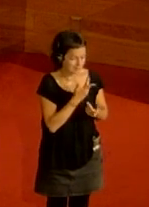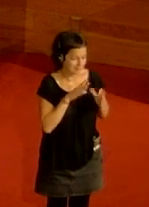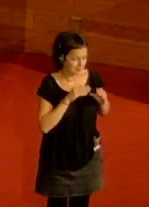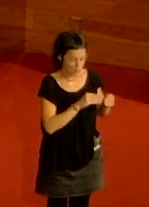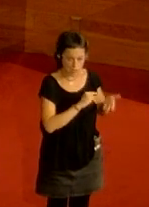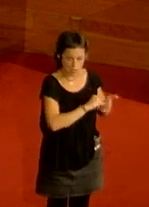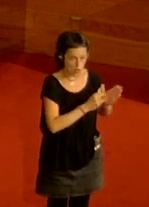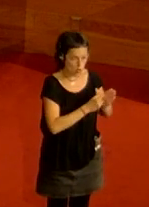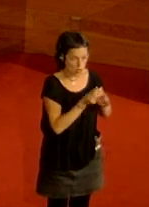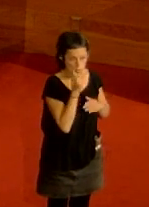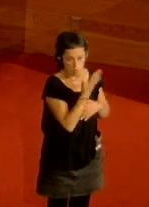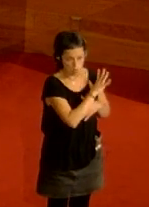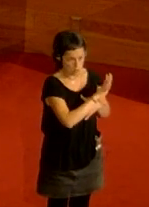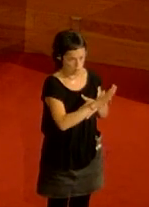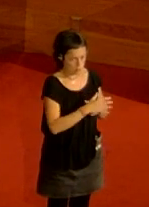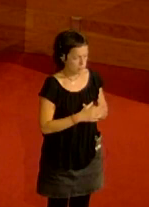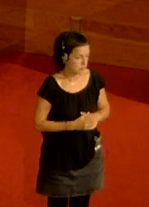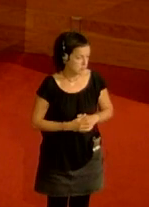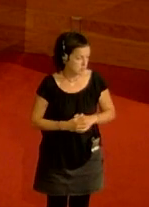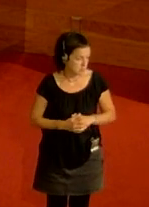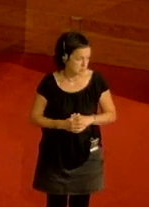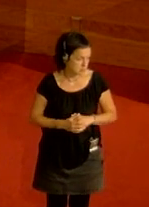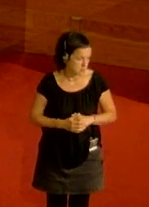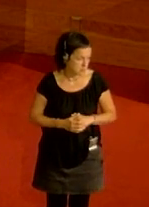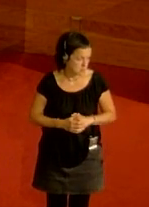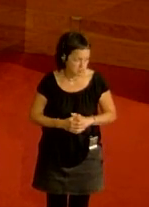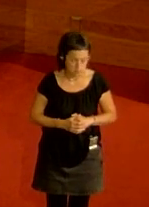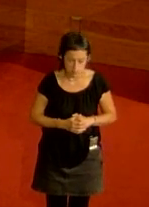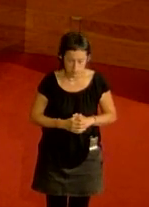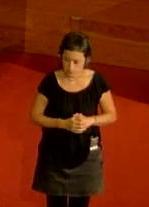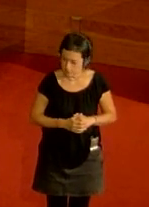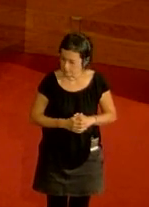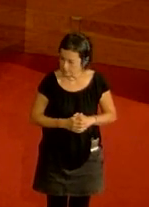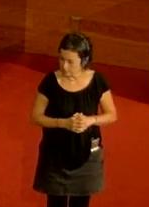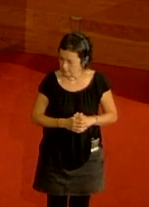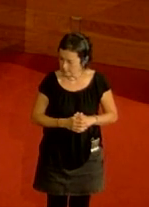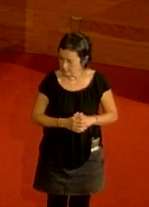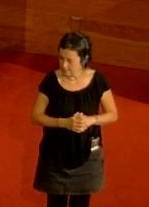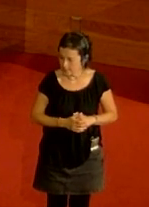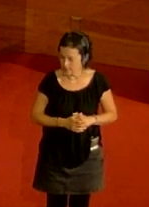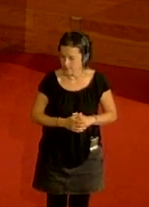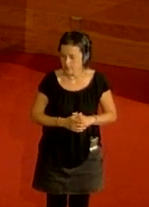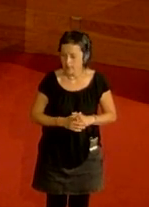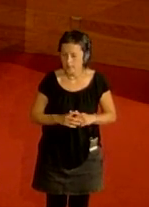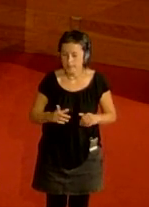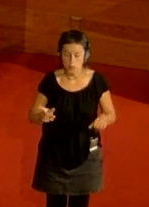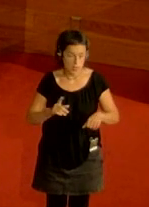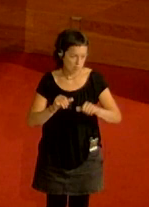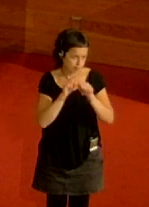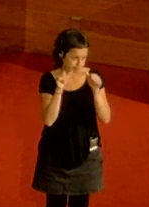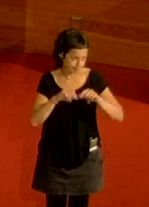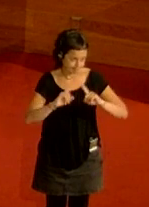máquinas Bueno ya de una manera más breve lo lo que lo que pretendo en el tiempo que que tenemos de de charla es